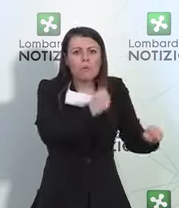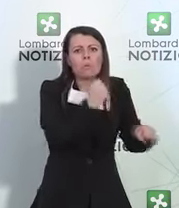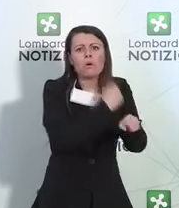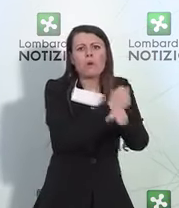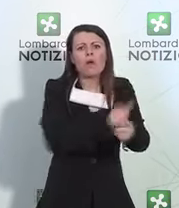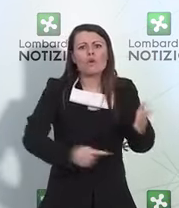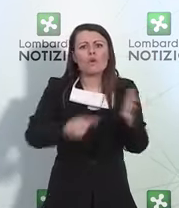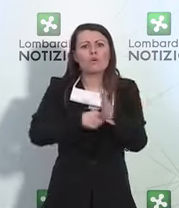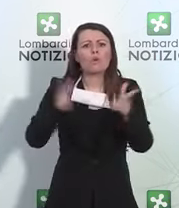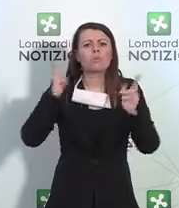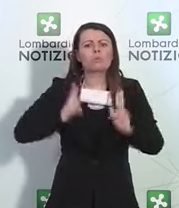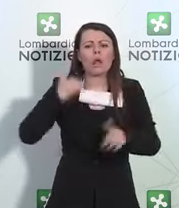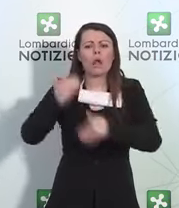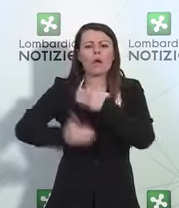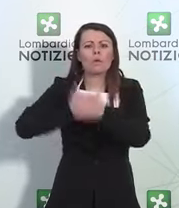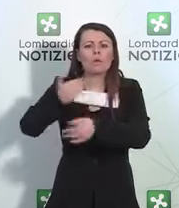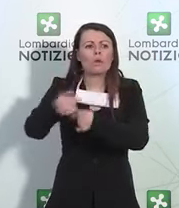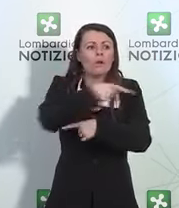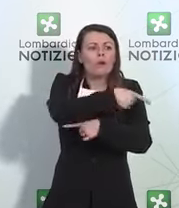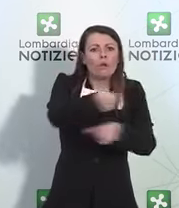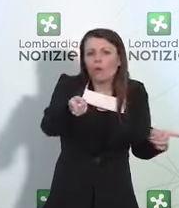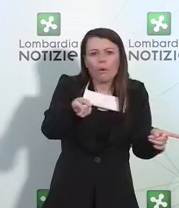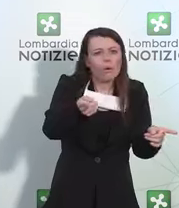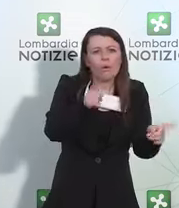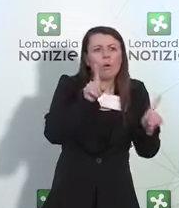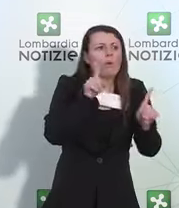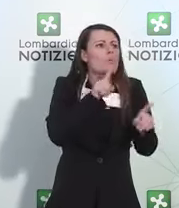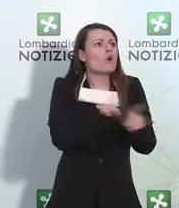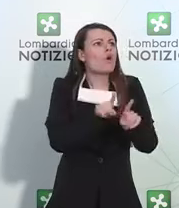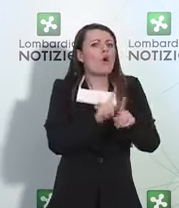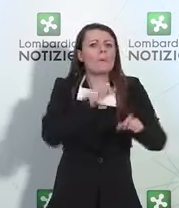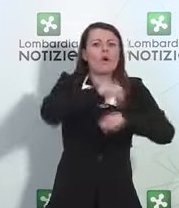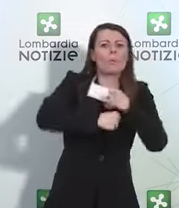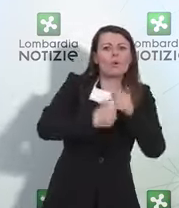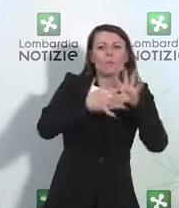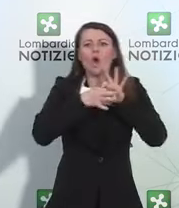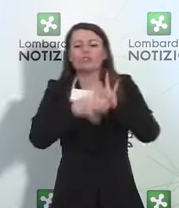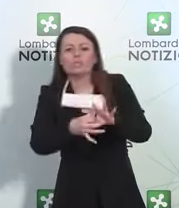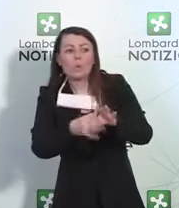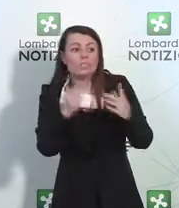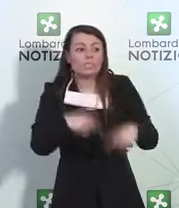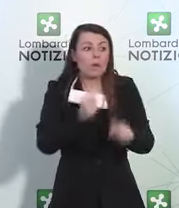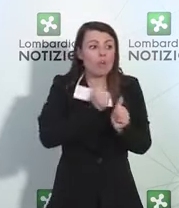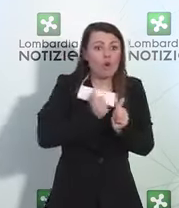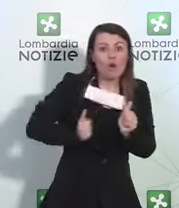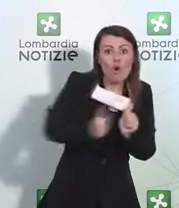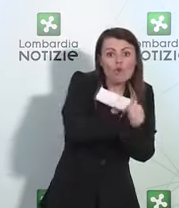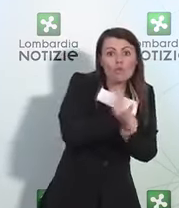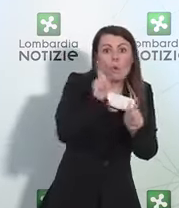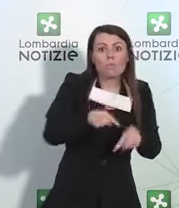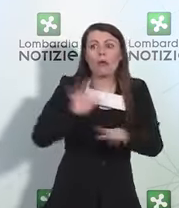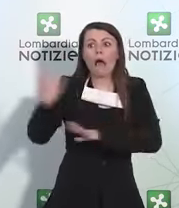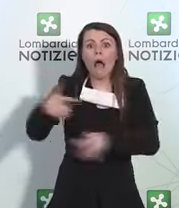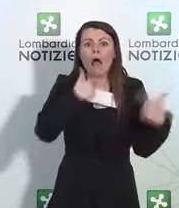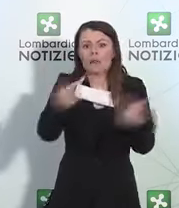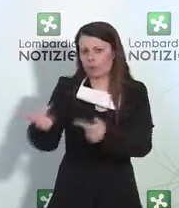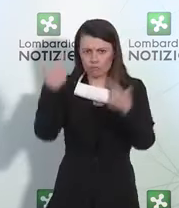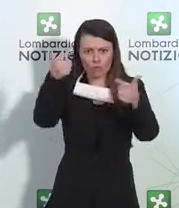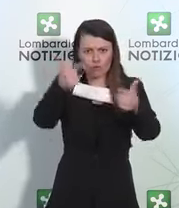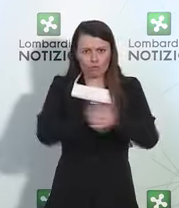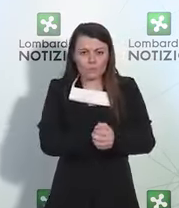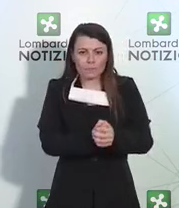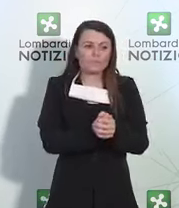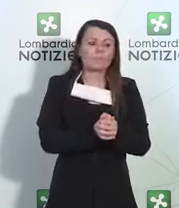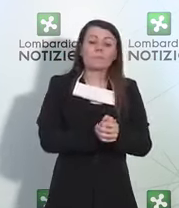senza comportare alcun tipo di conseguenza per sé e per gli altri ultima cosa a cui